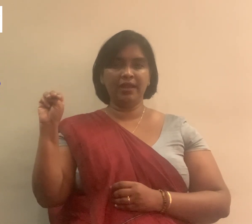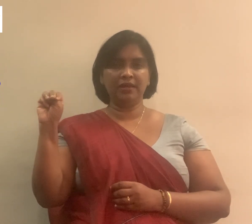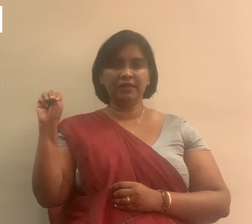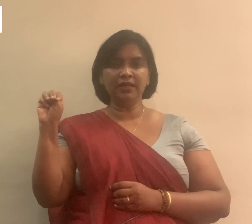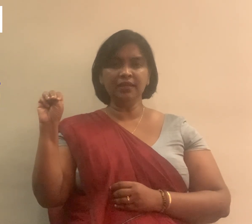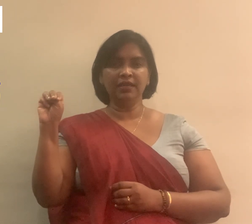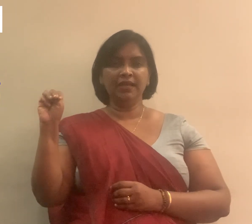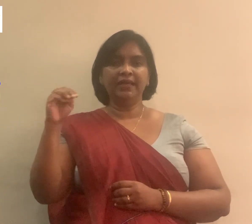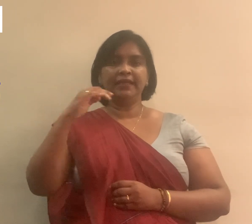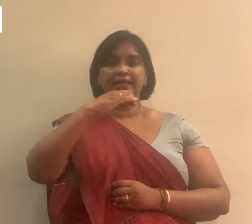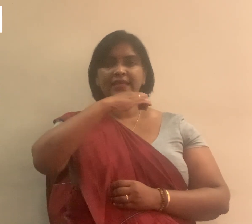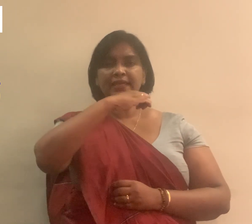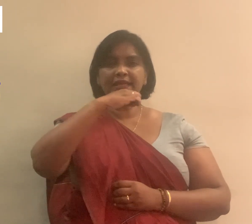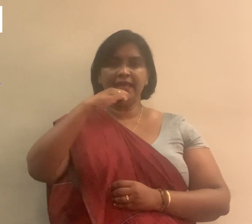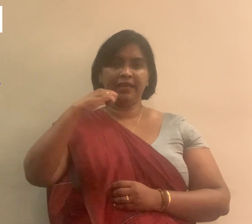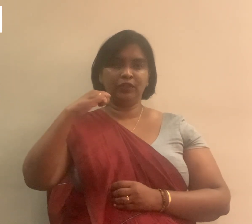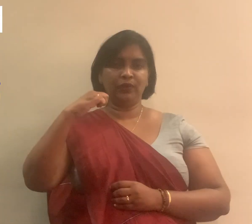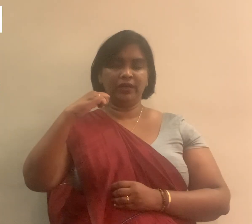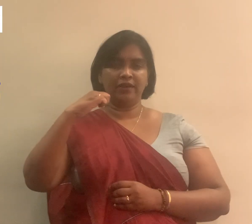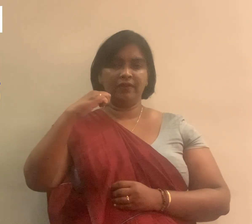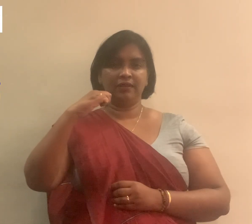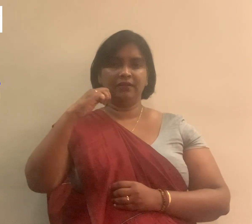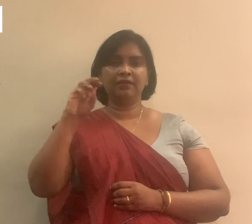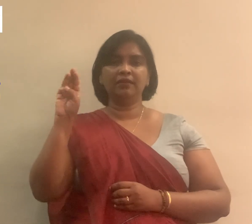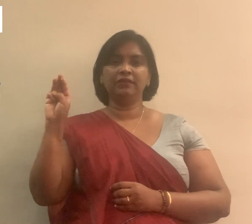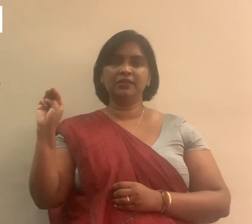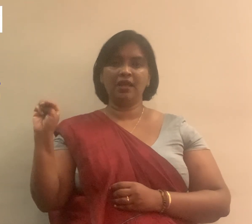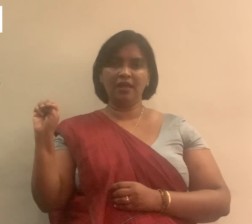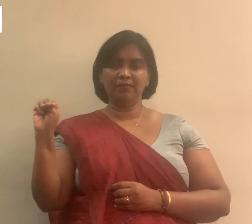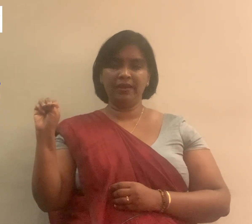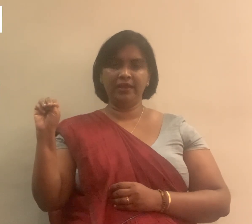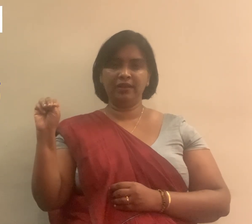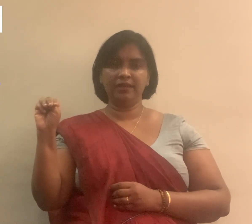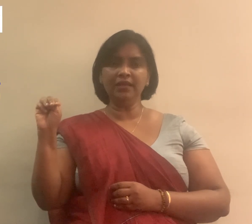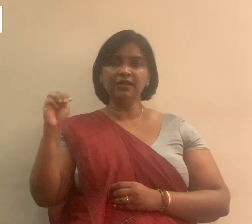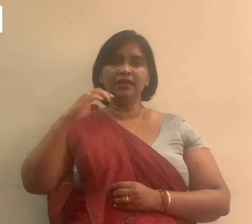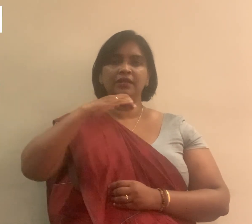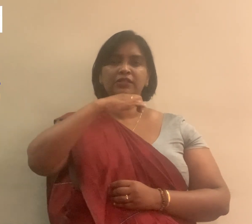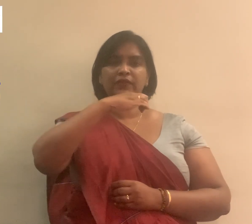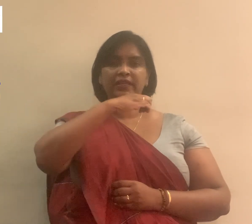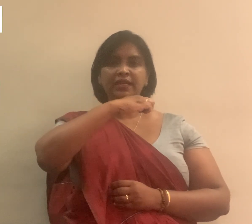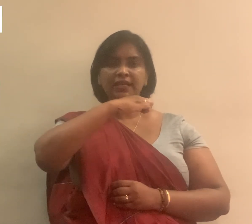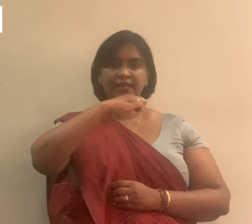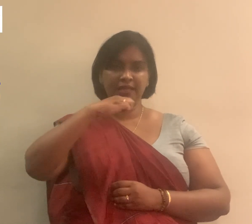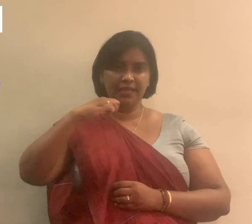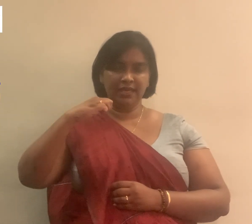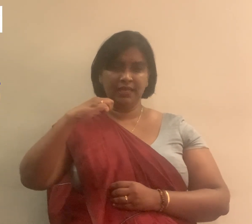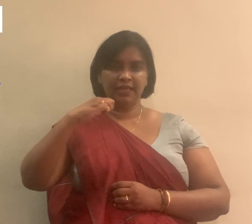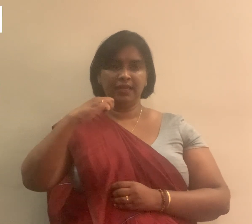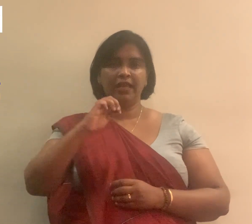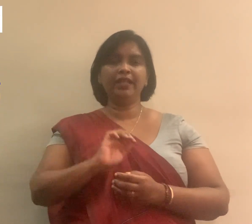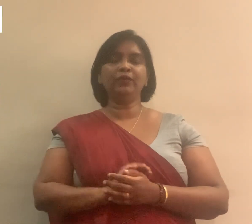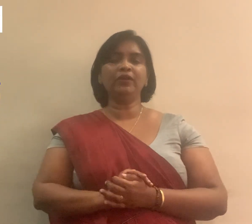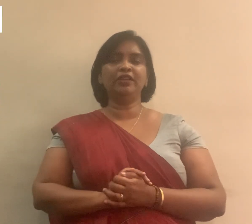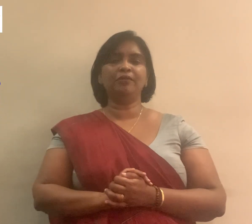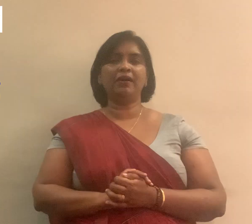අල්මයන්නට ඊ එකතු කරනවා. අල්මයන්නට ස්වරය ඊ. එතකොට නිර්මාණය